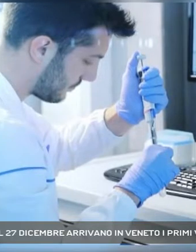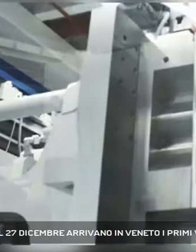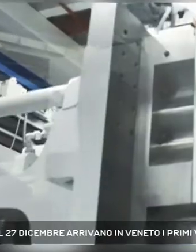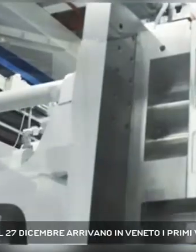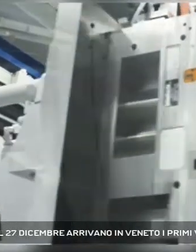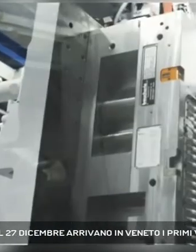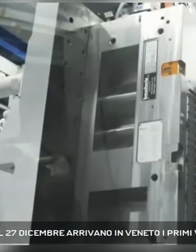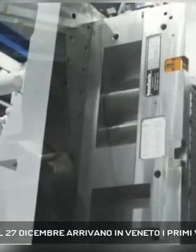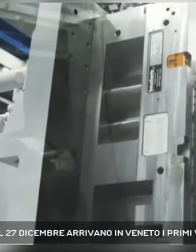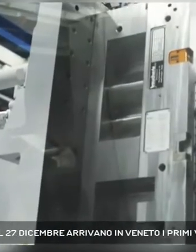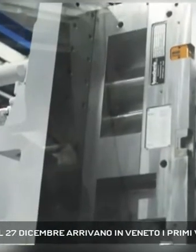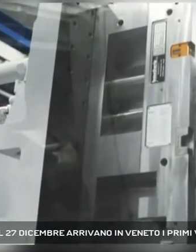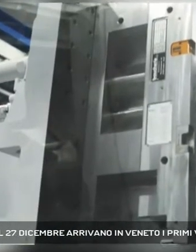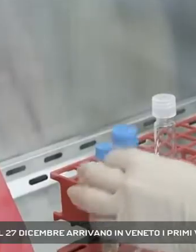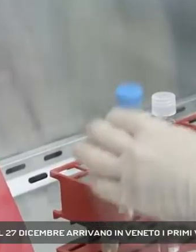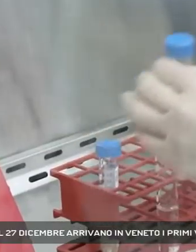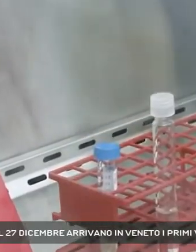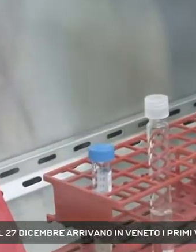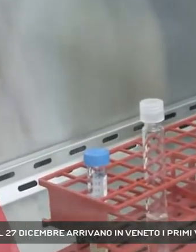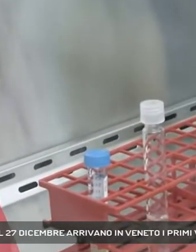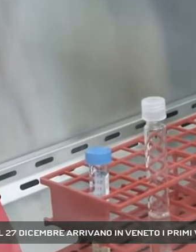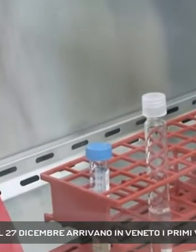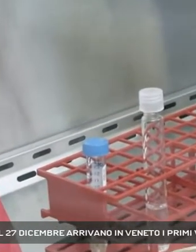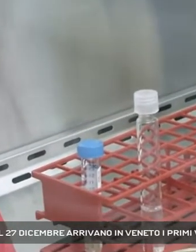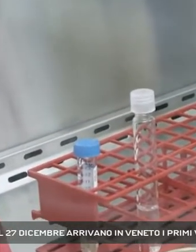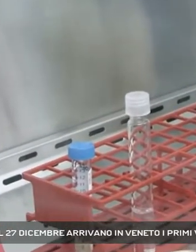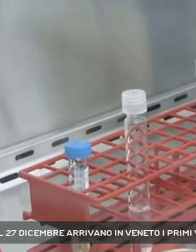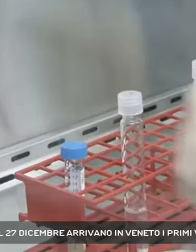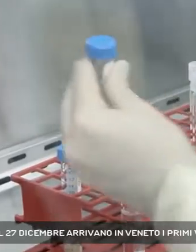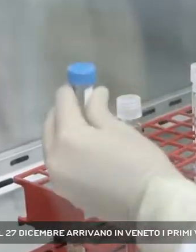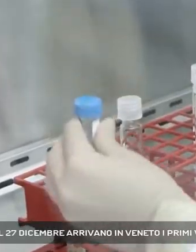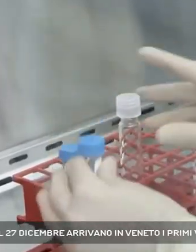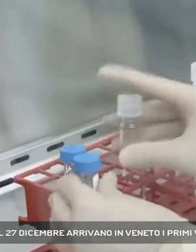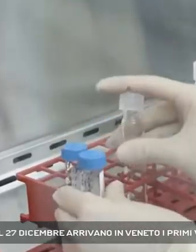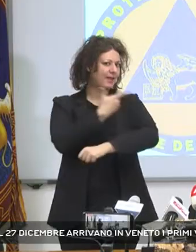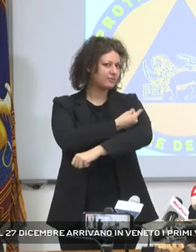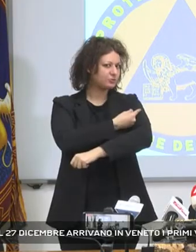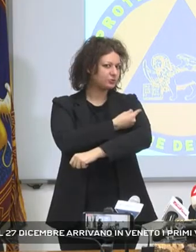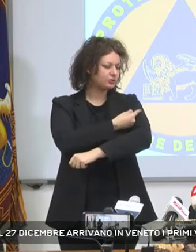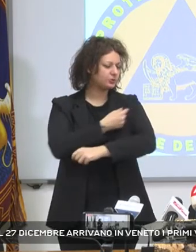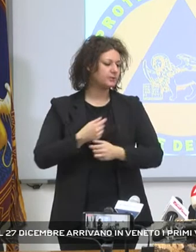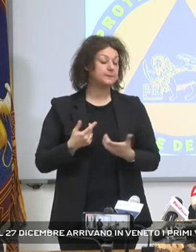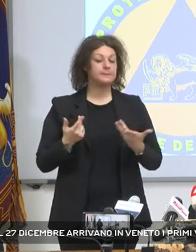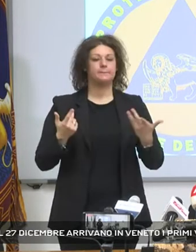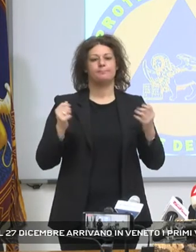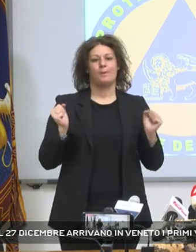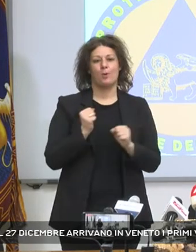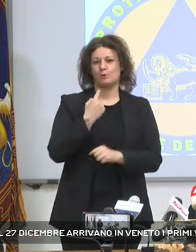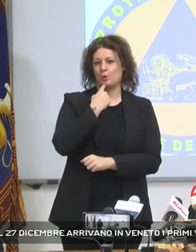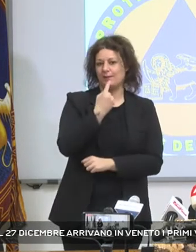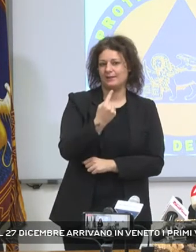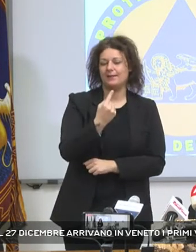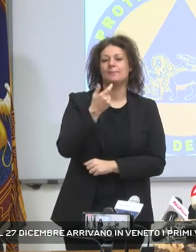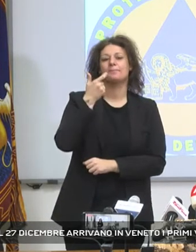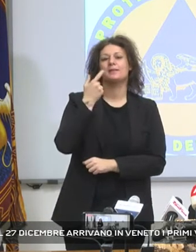attorno al 70-75%, anche se al momento è difficile fare previsioni su quale sarà l'adesione. Ci sarà, voi sapete, una